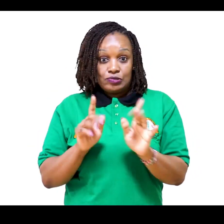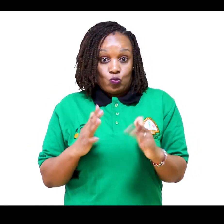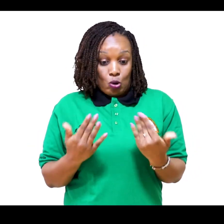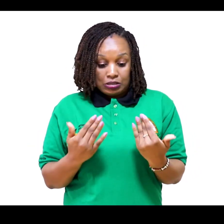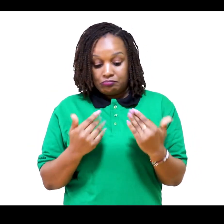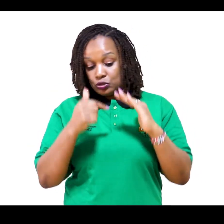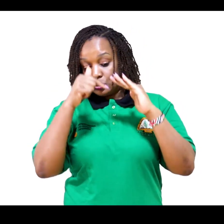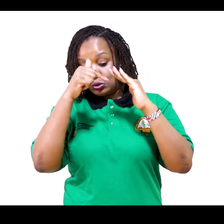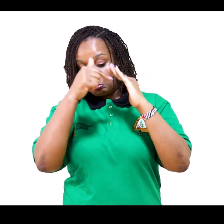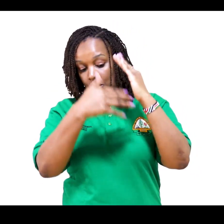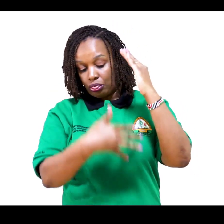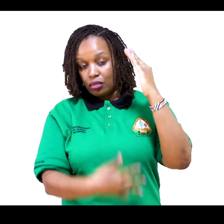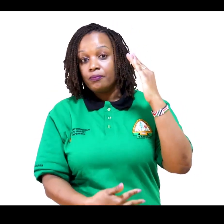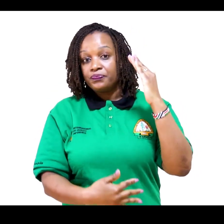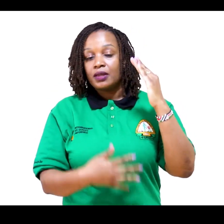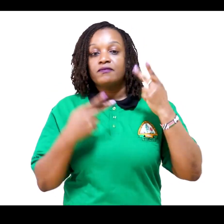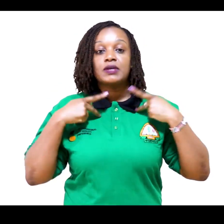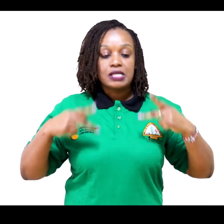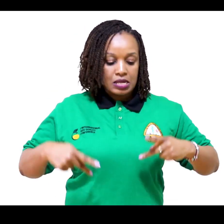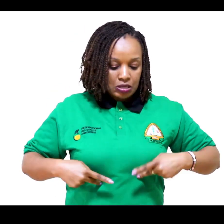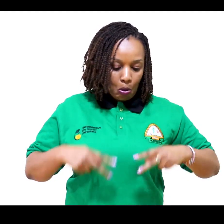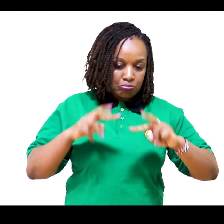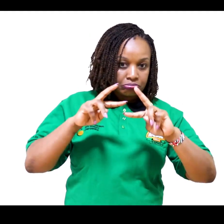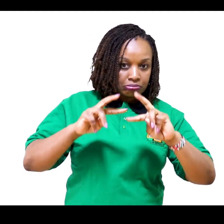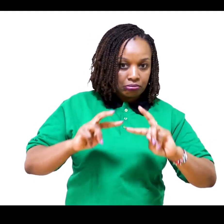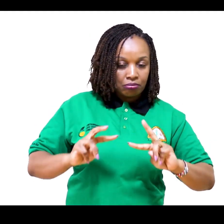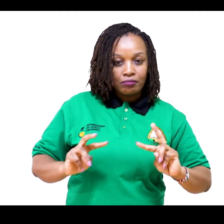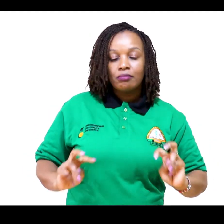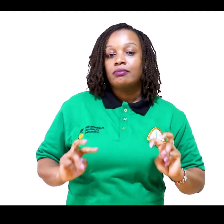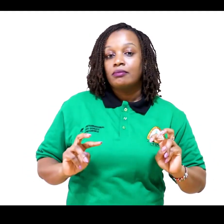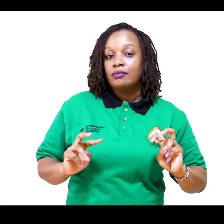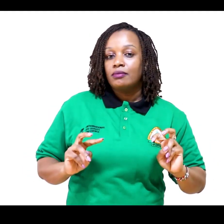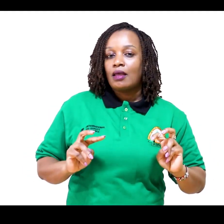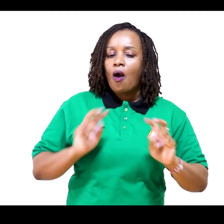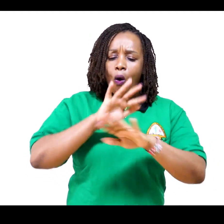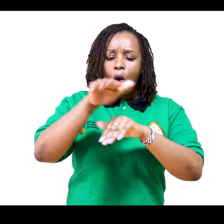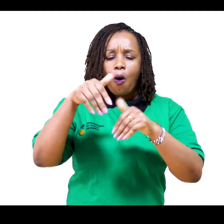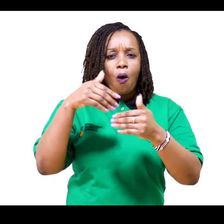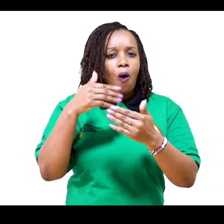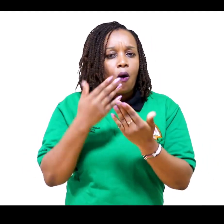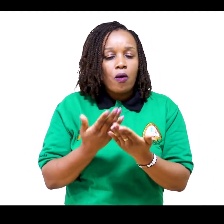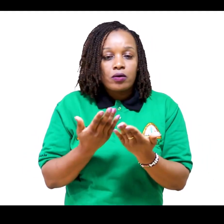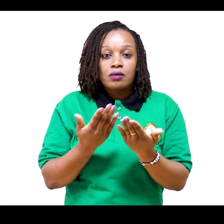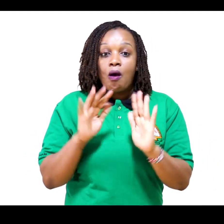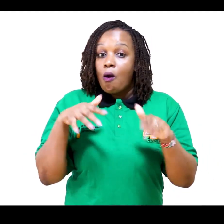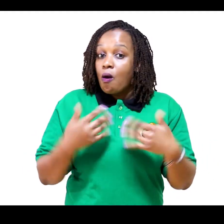ifuatavyo. Kwa ukaguzi wa kimwili, kwa ukaguzi wa chombo tupu au uchunguzi wa meli